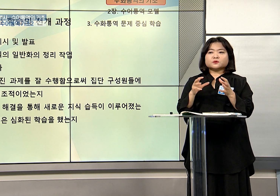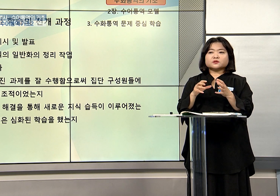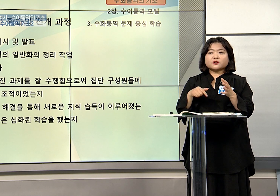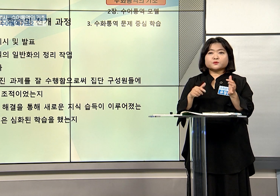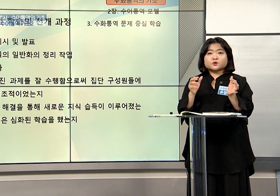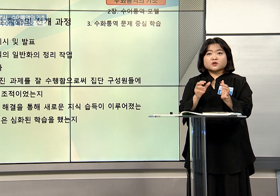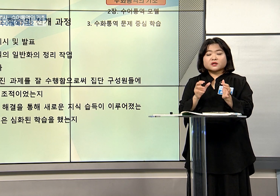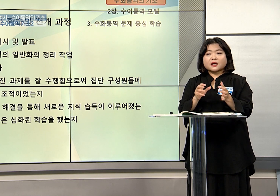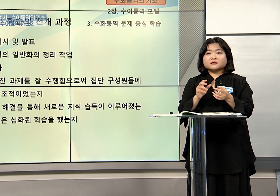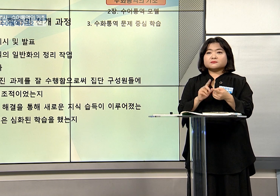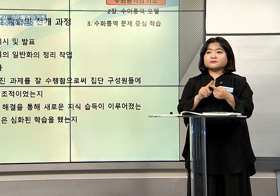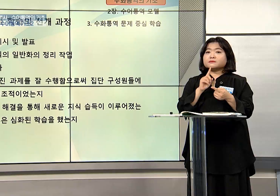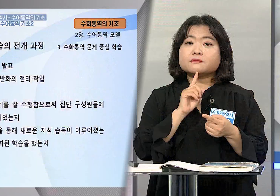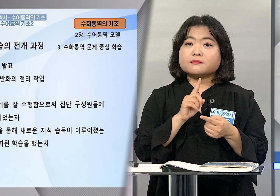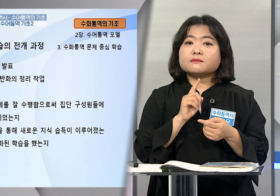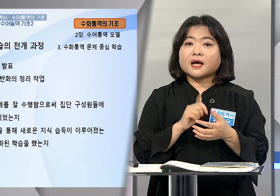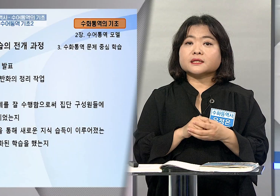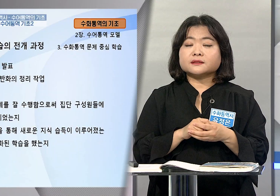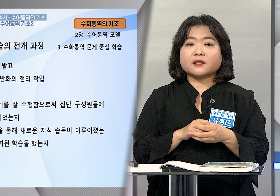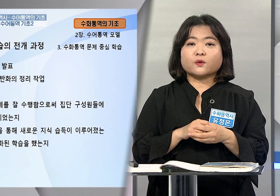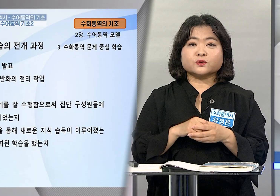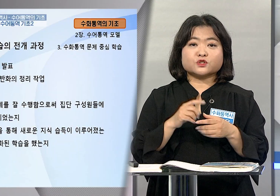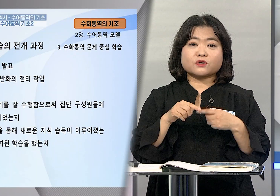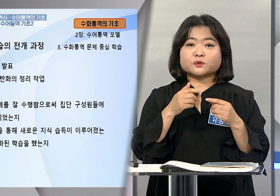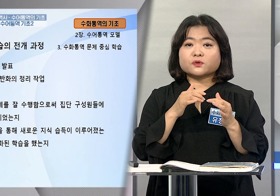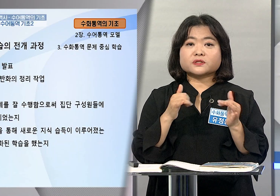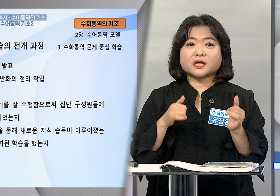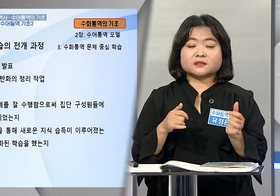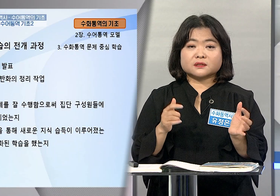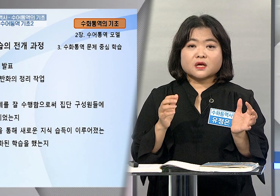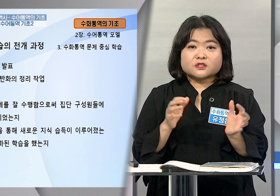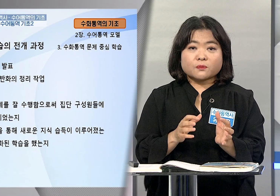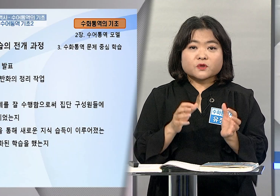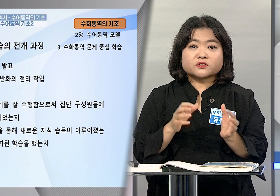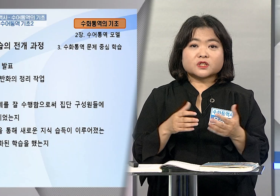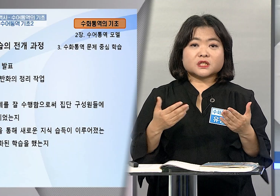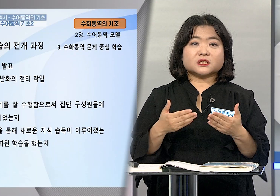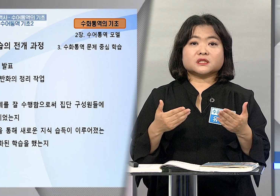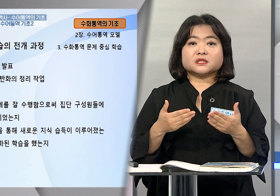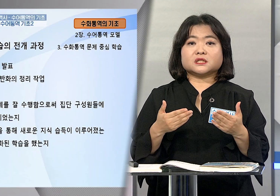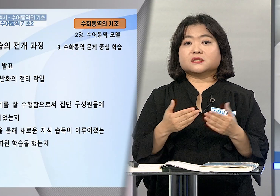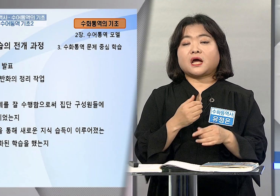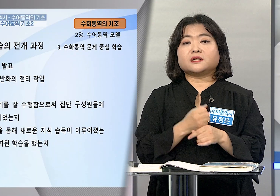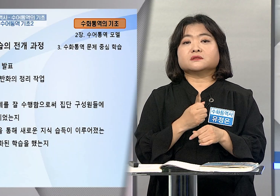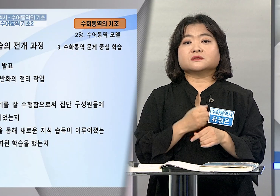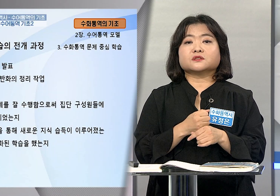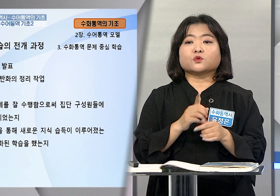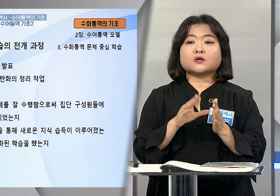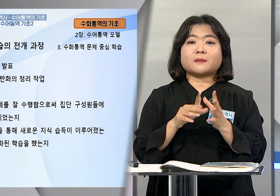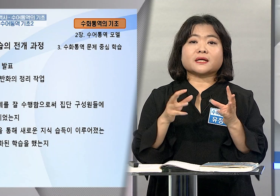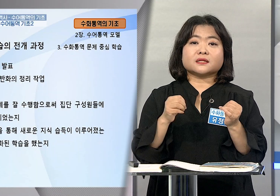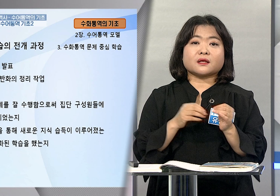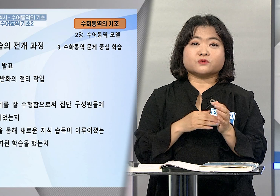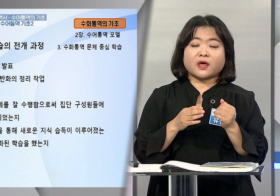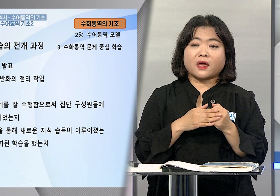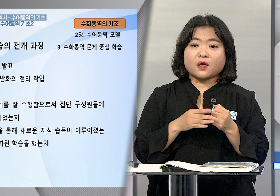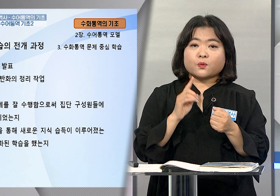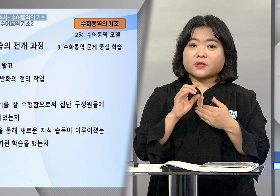구성원들이 협조적이라는 말이 있는데요. 우리 수화통역사들은 협력적인 일을 하는 경우가 많기 때문에,